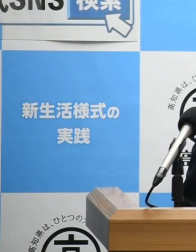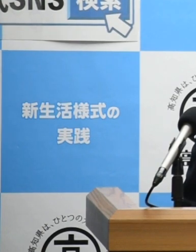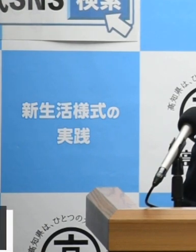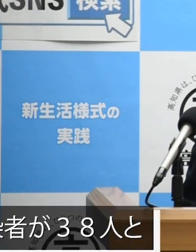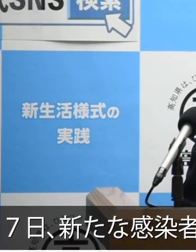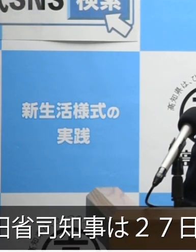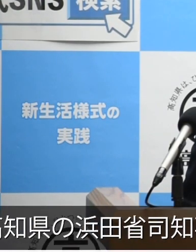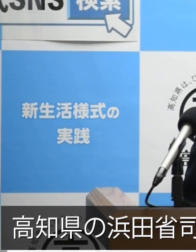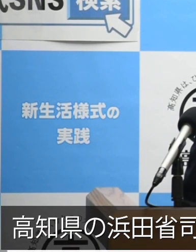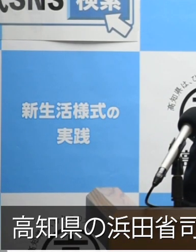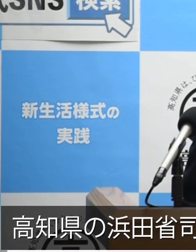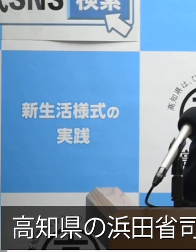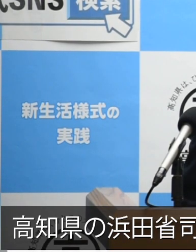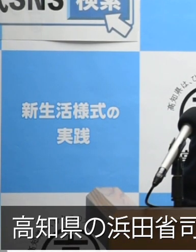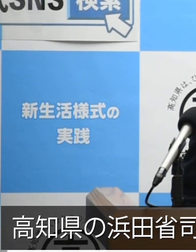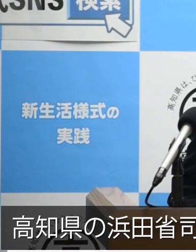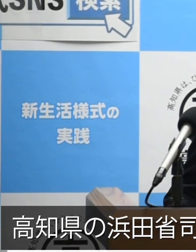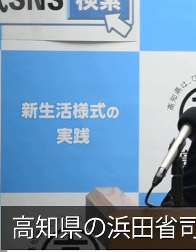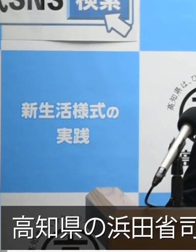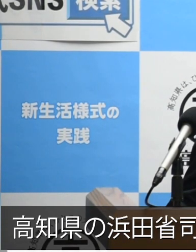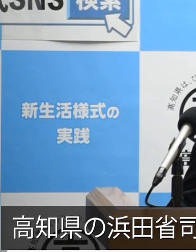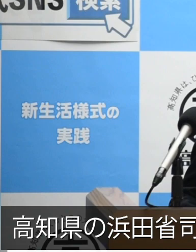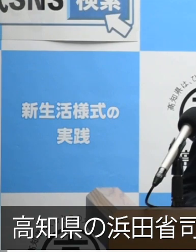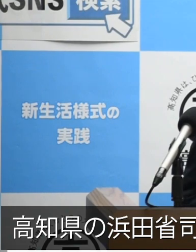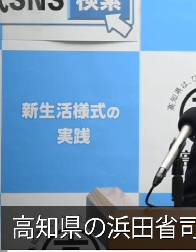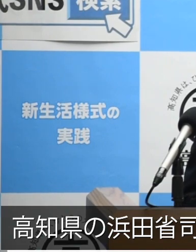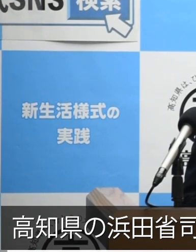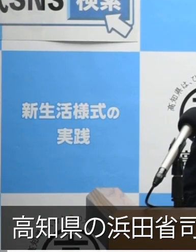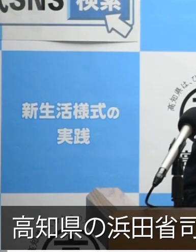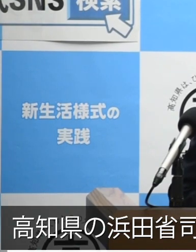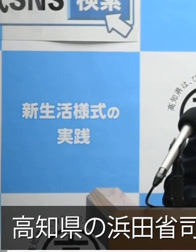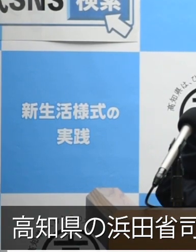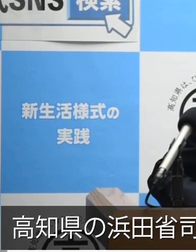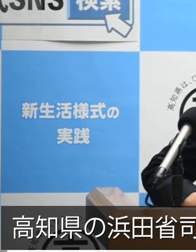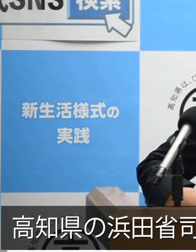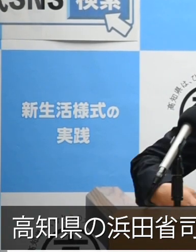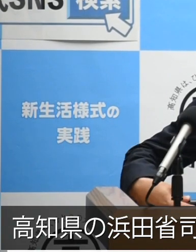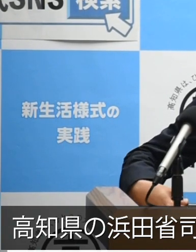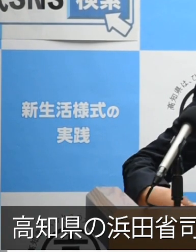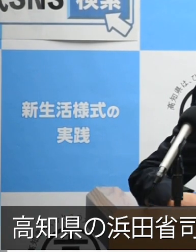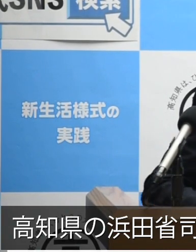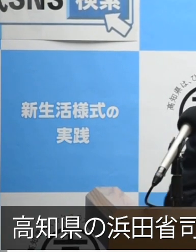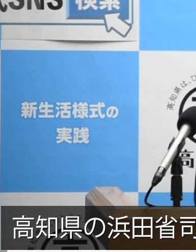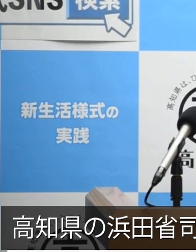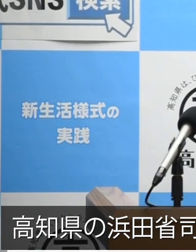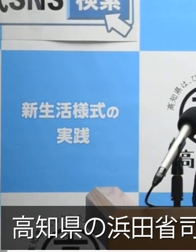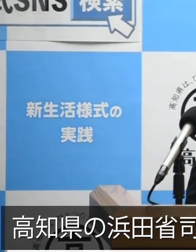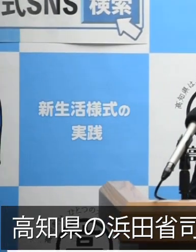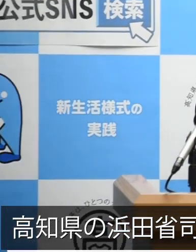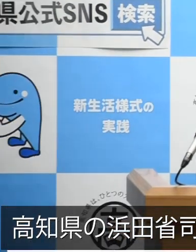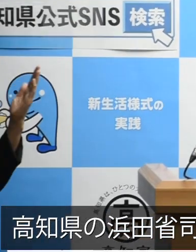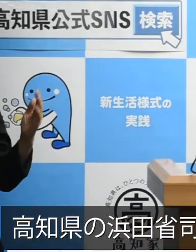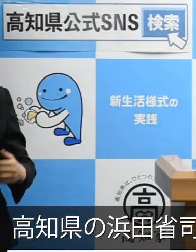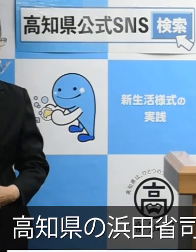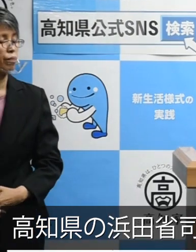発表の数字が過去最高の38人という数字になりました。